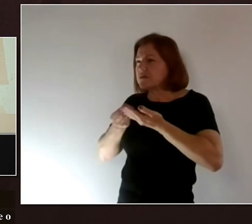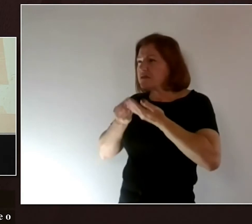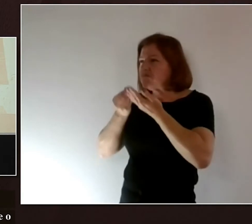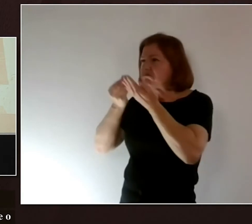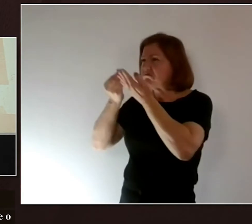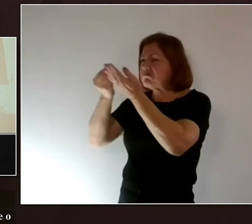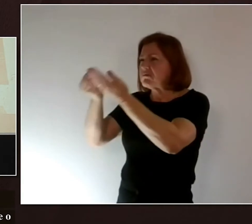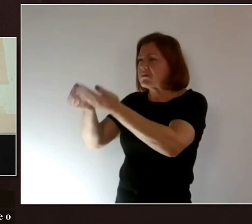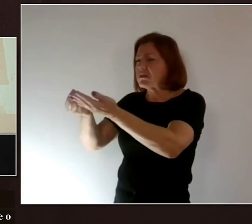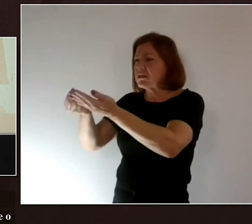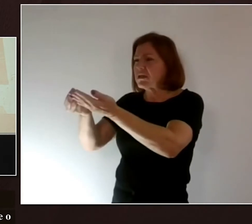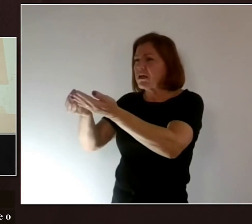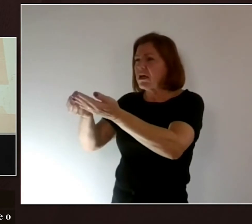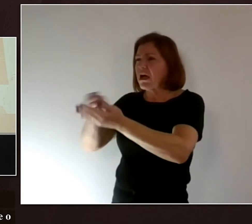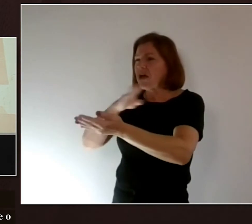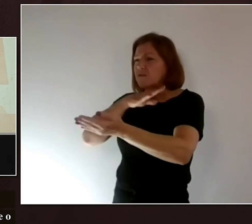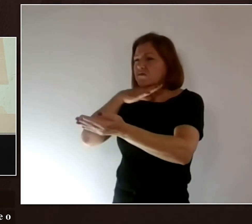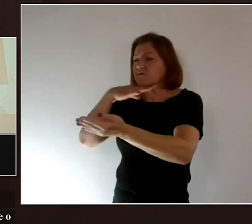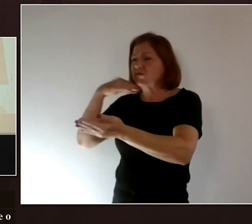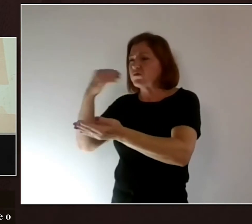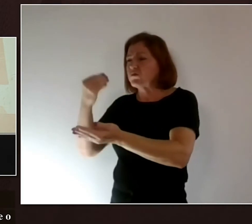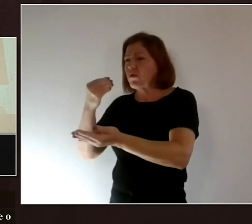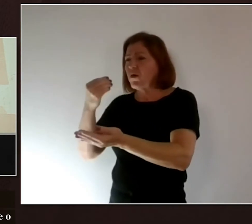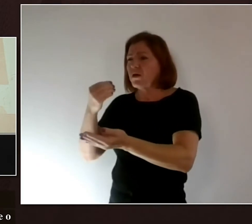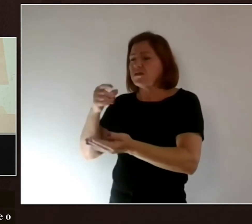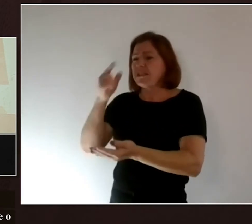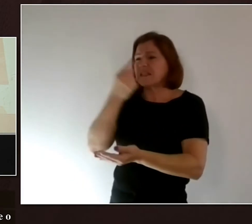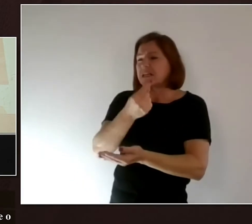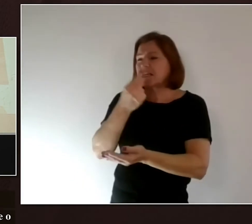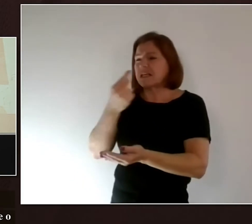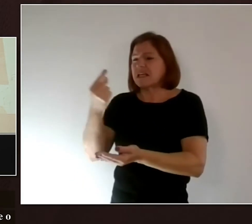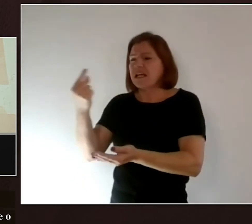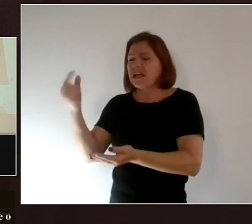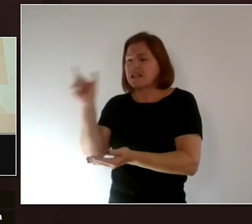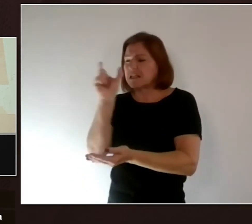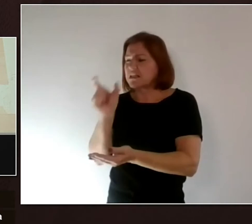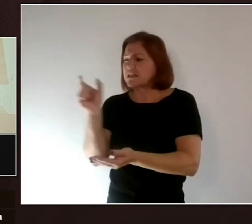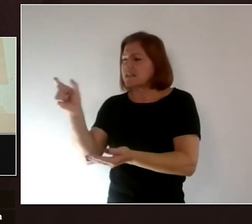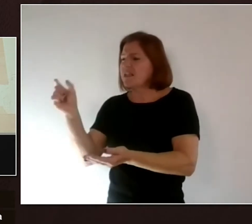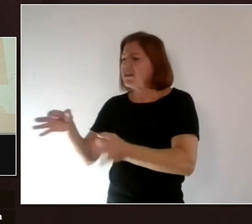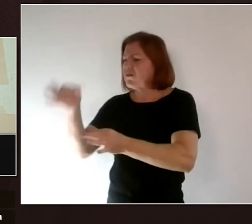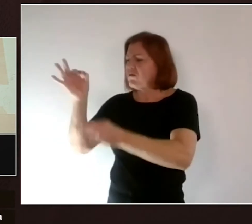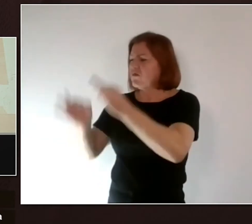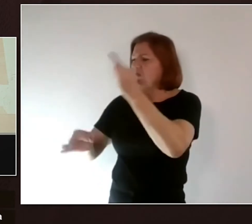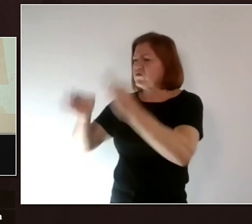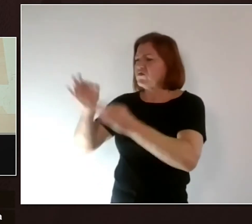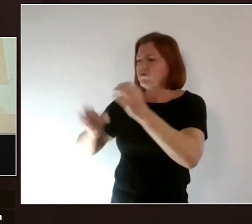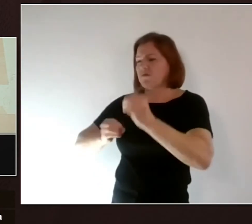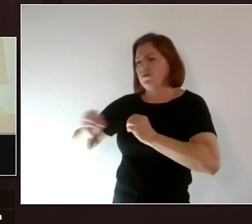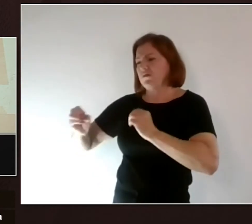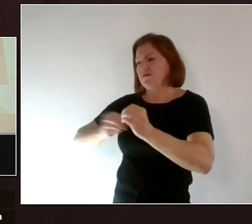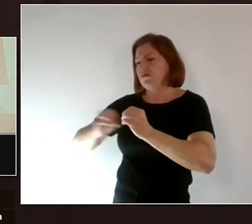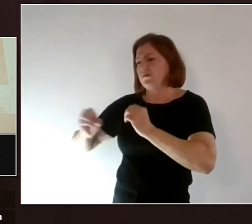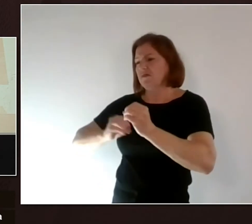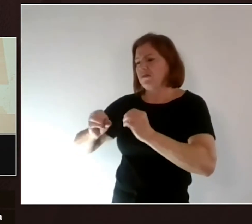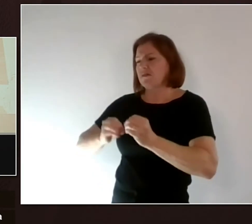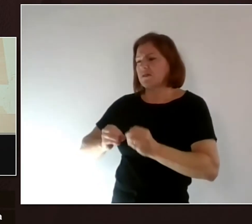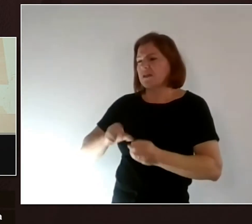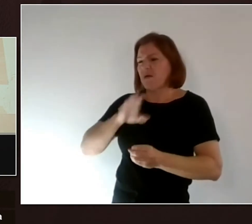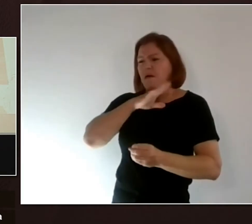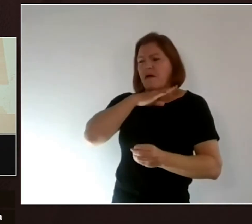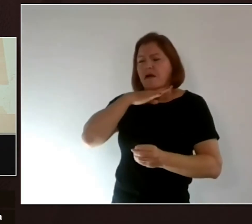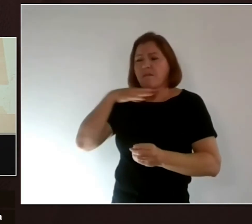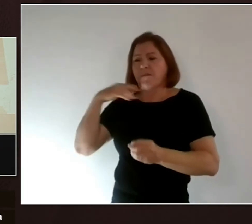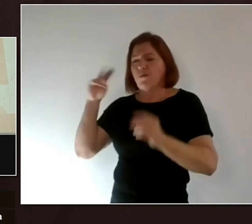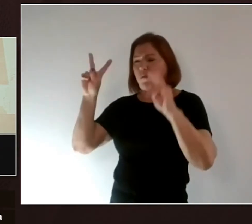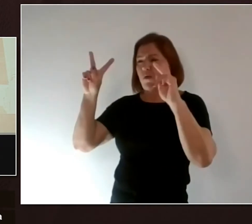havia, e foram julgados um por um segundo as suas obras. Então a morte e o Hades foram lançados para